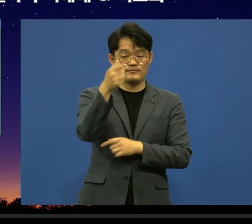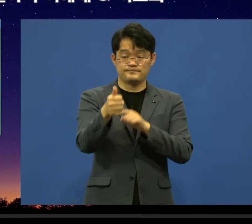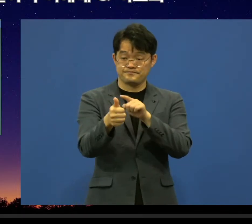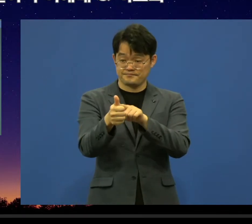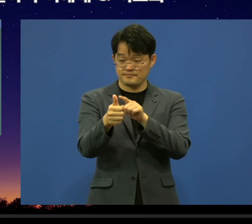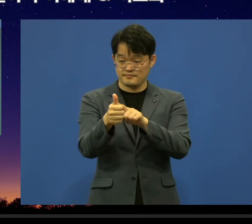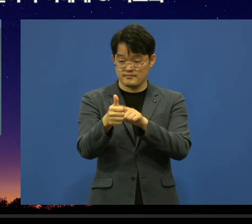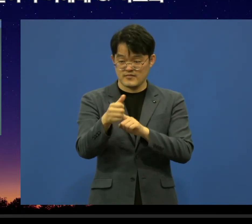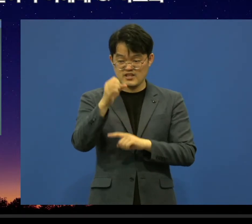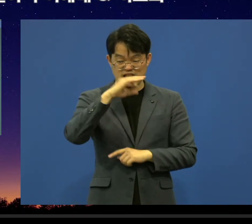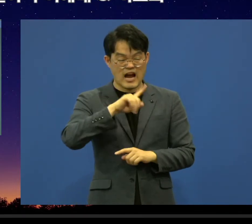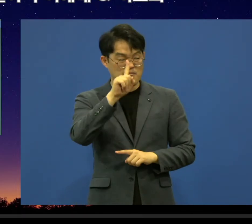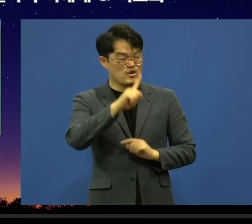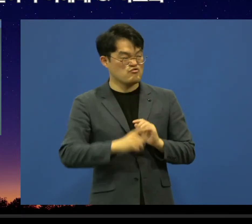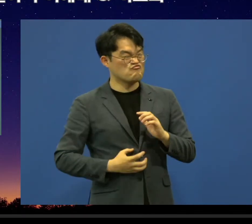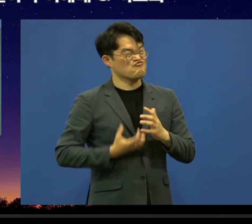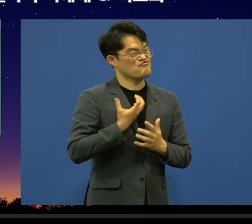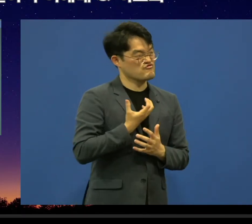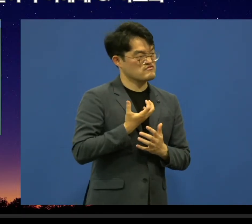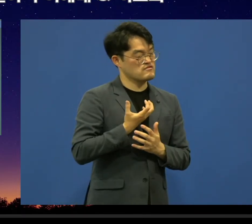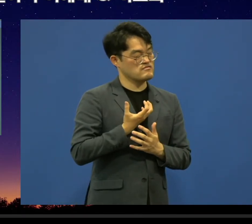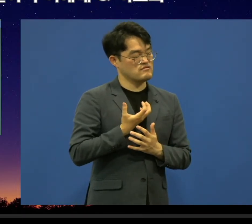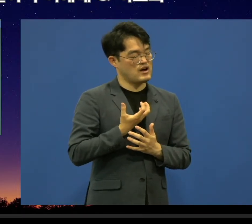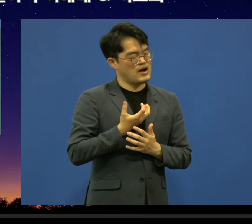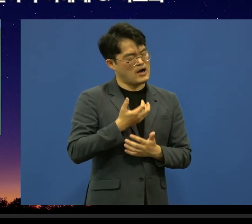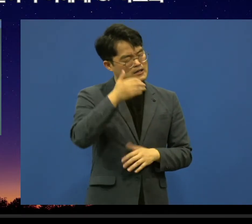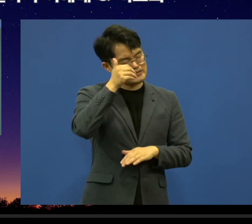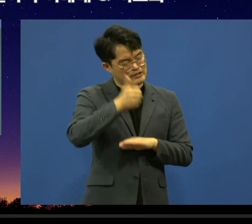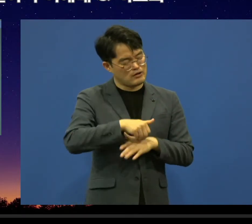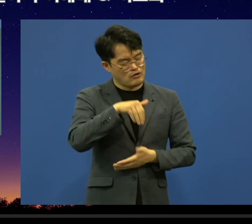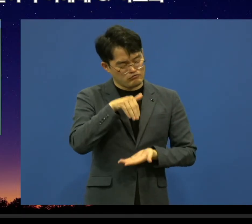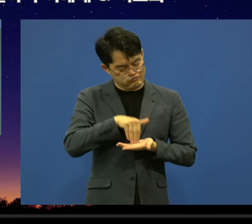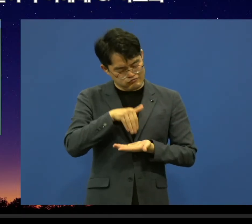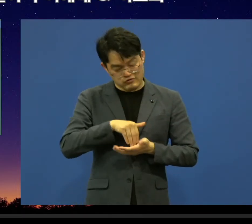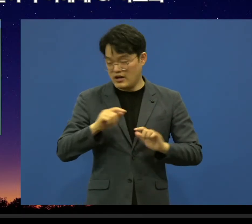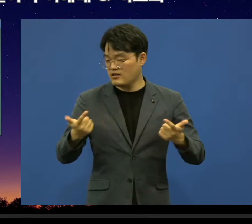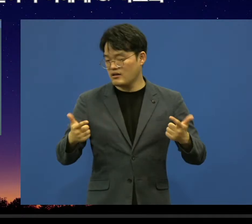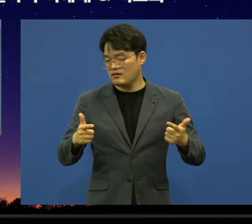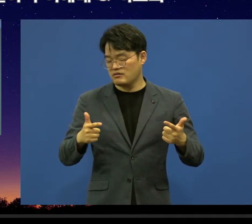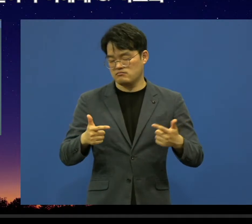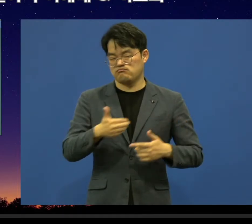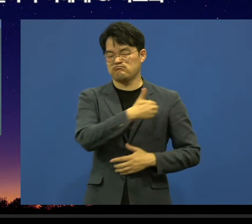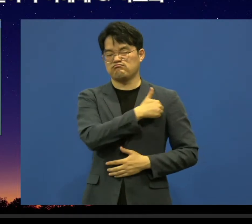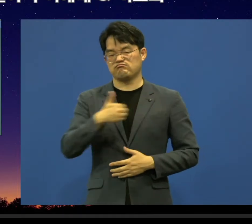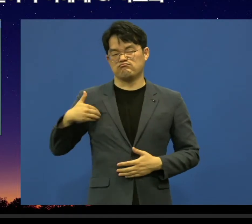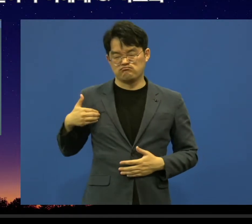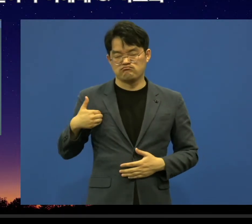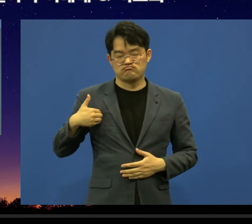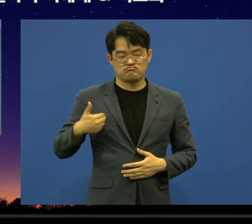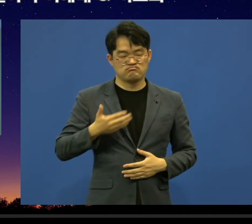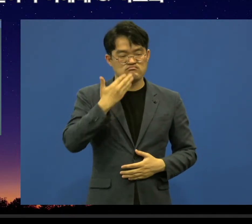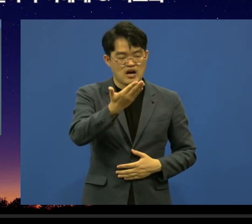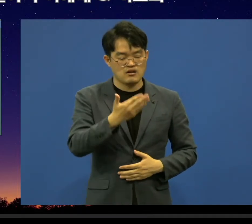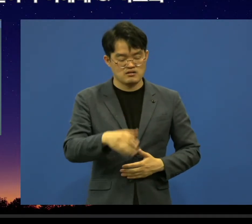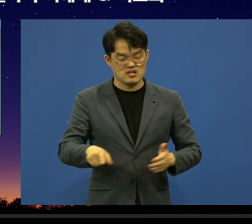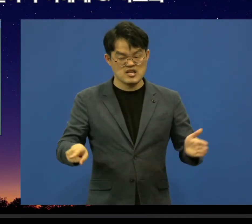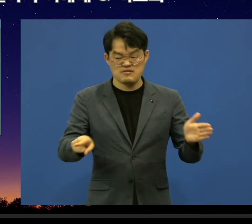한번 욱한 게 아니에요. 자신감 있는 믿음의 분노였고